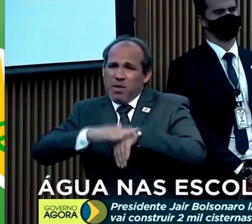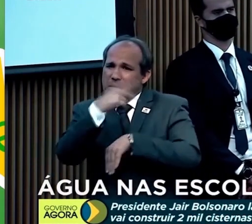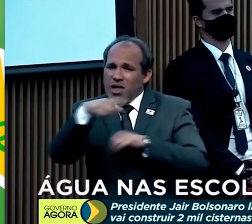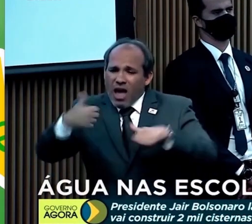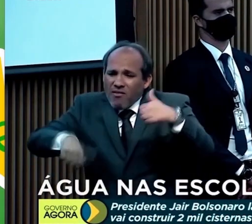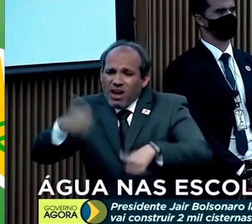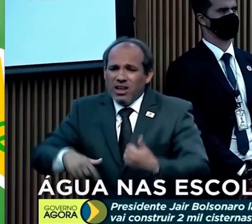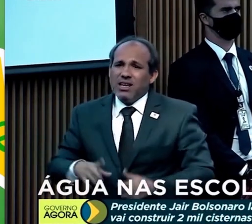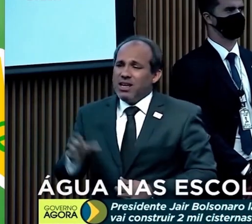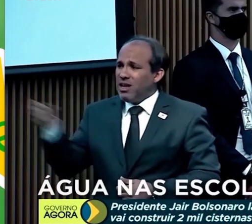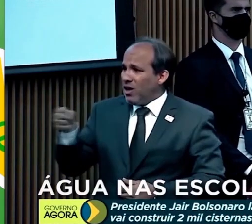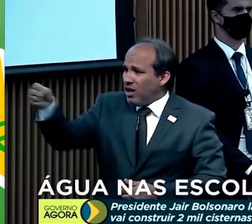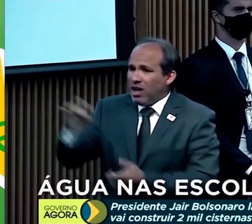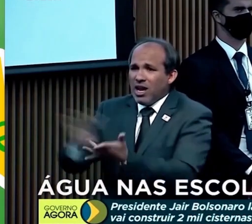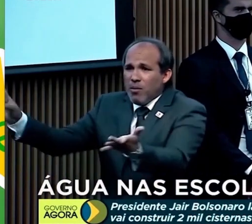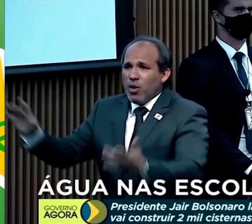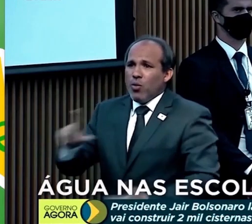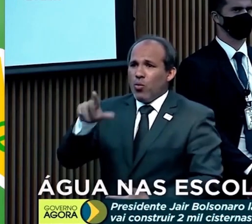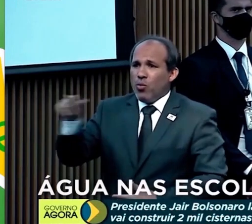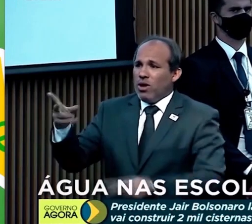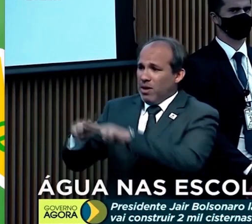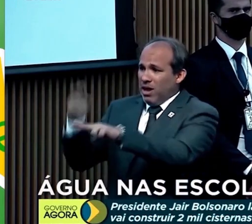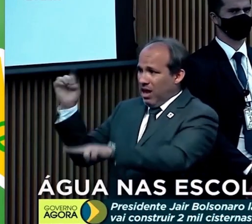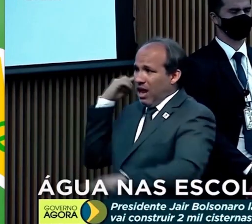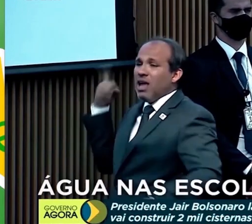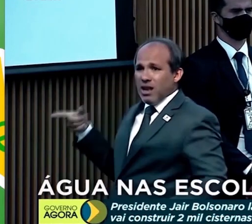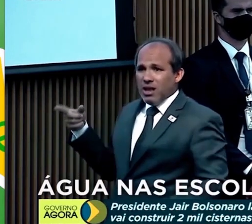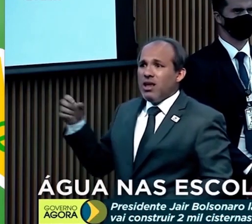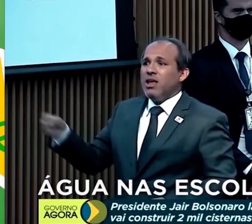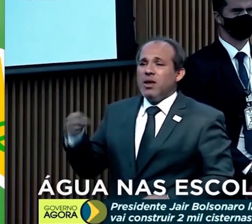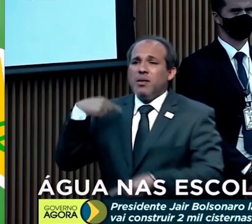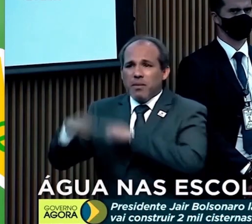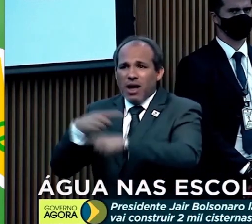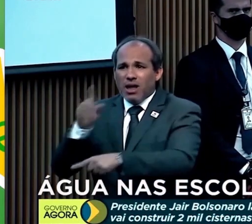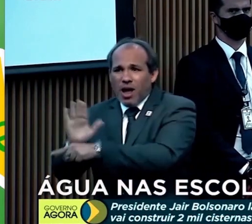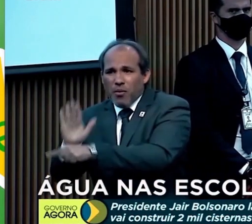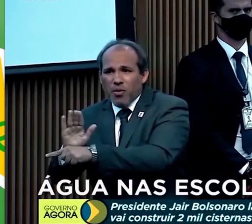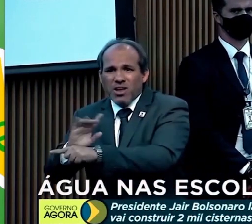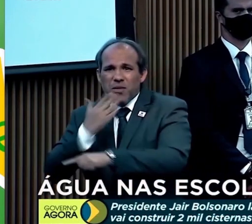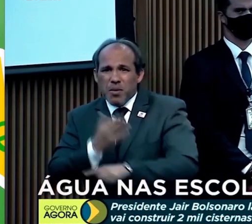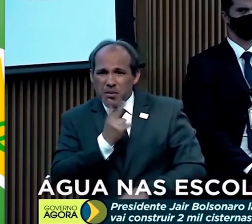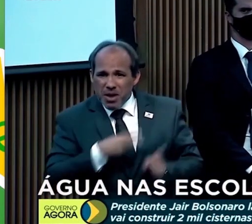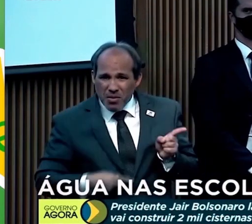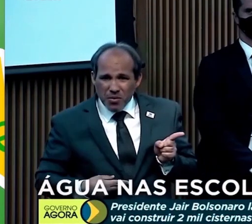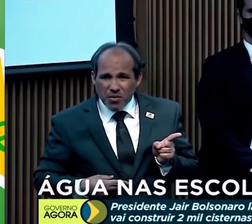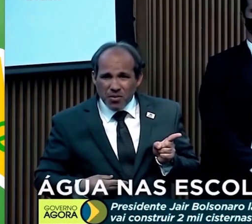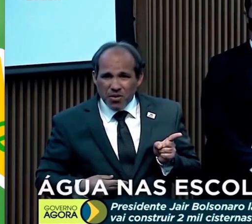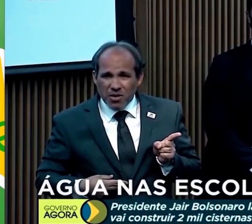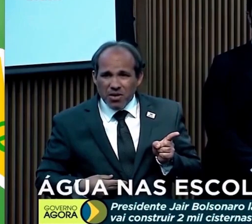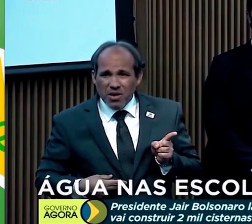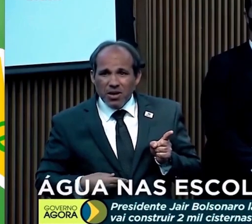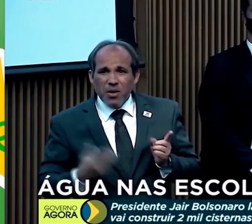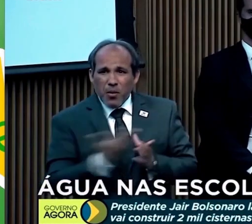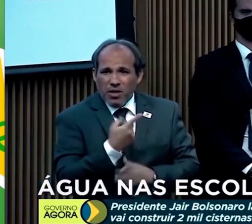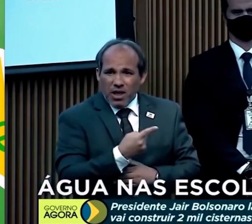tornar elegível exatamente que descontaram os outros ou recorrer para eles ou será que não